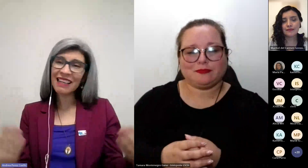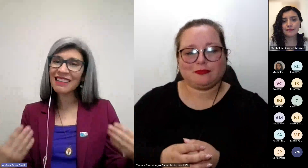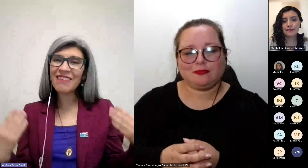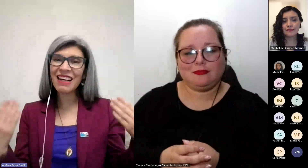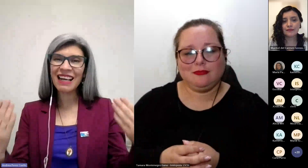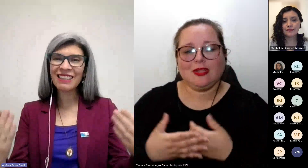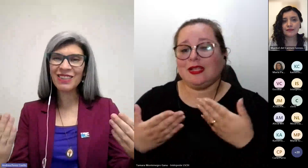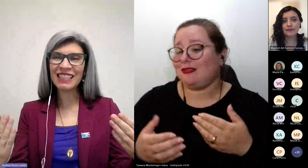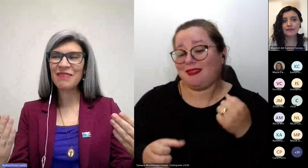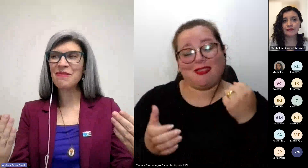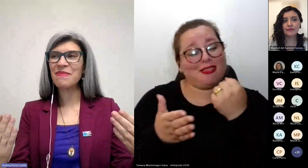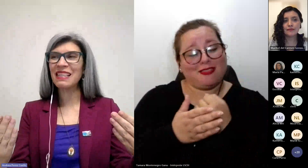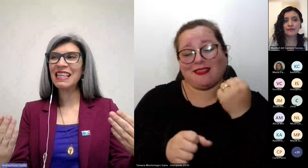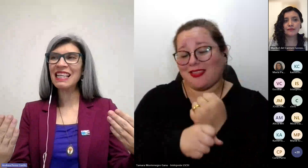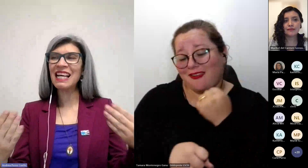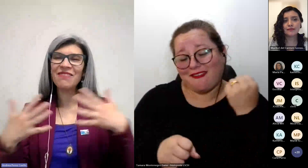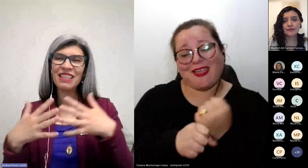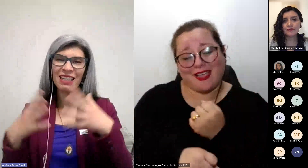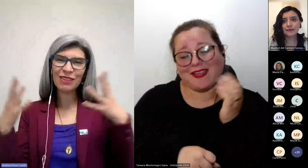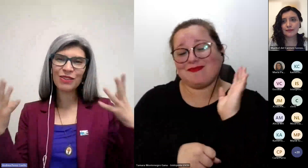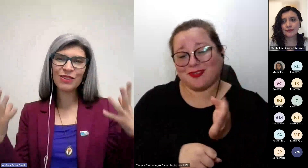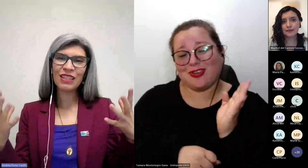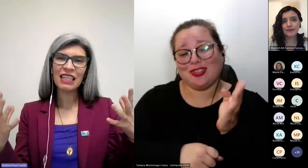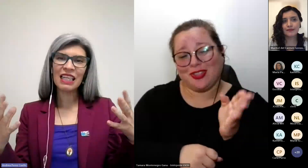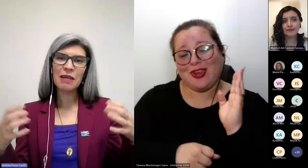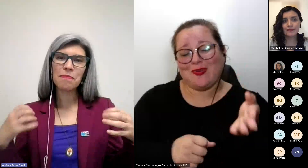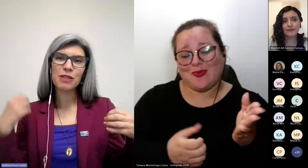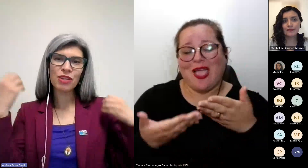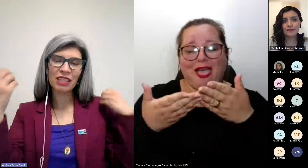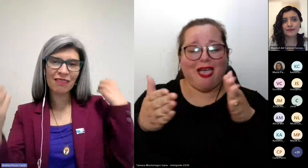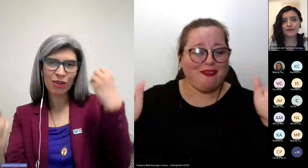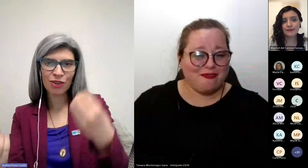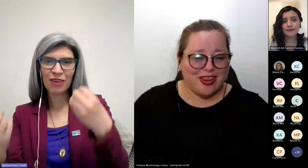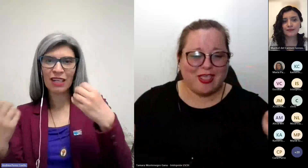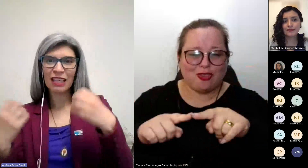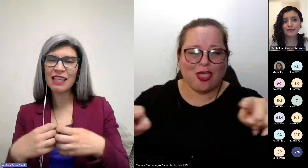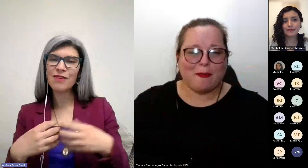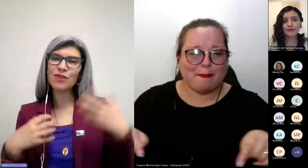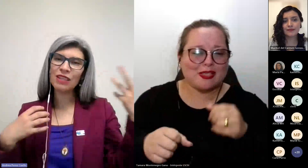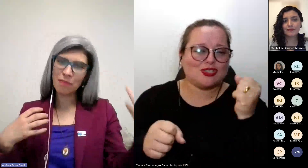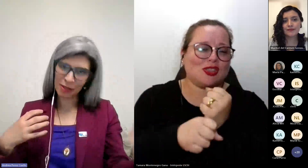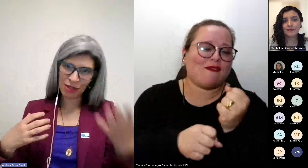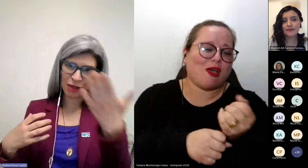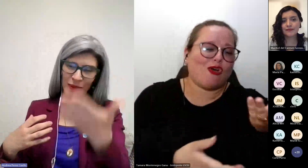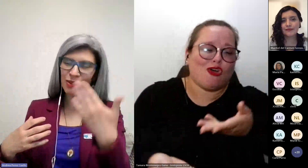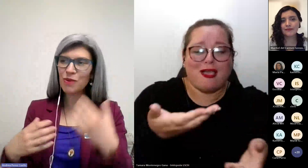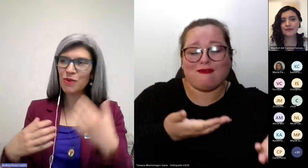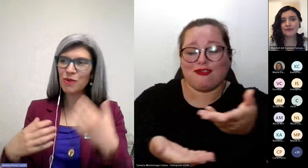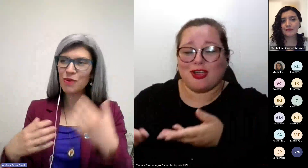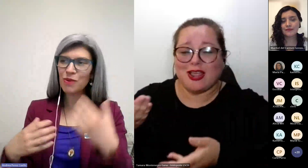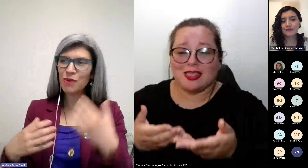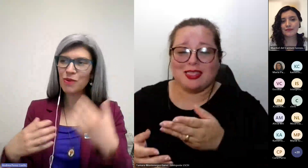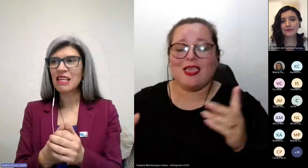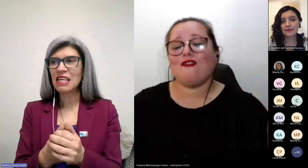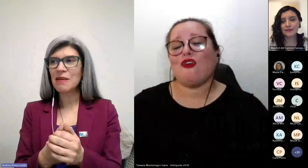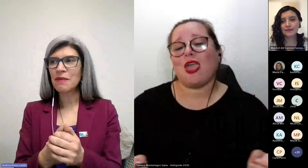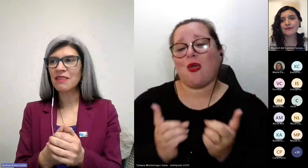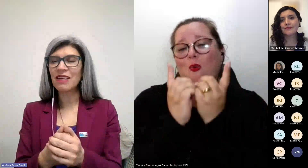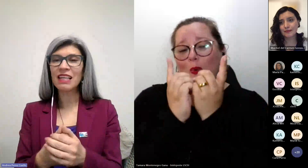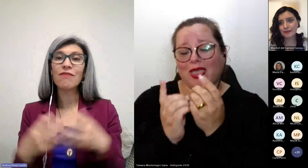a seguir trabajando en esta misma línea, abriendo espacios de trabajo colaborativo, espacios de encuentro, como tú